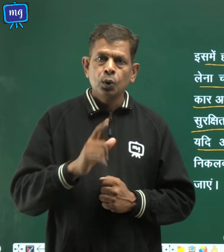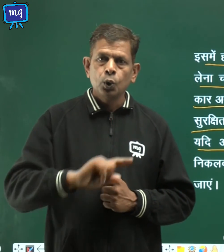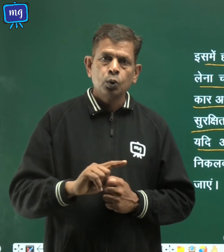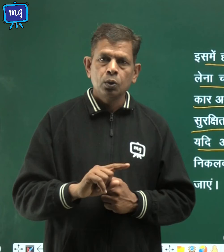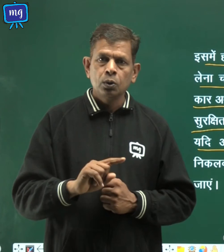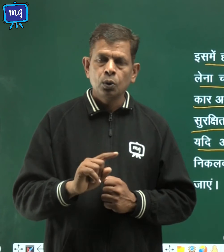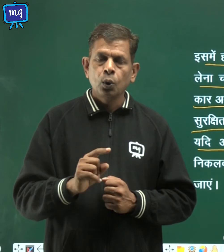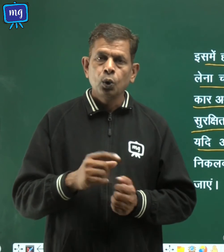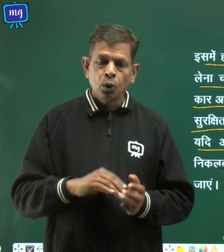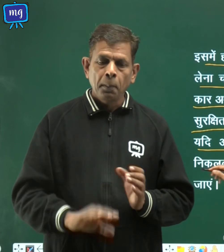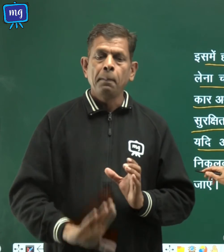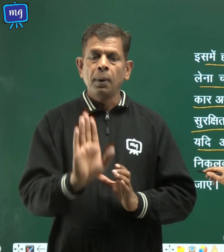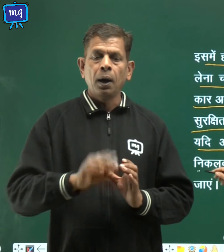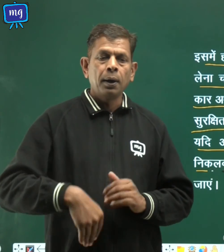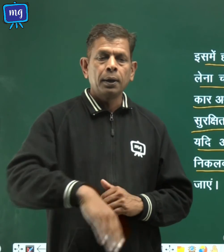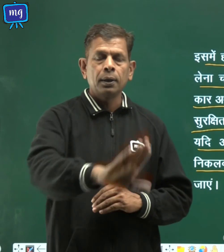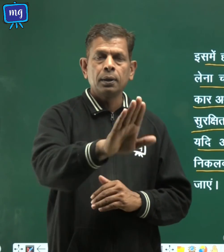तो बाहर निकलकर